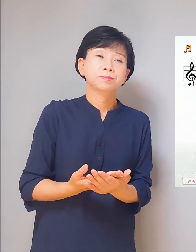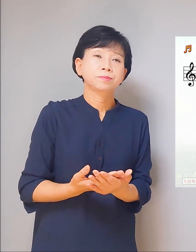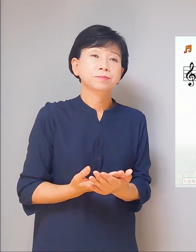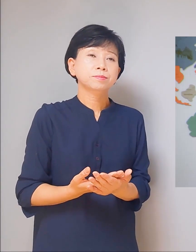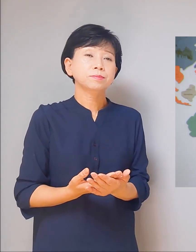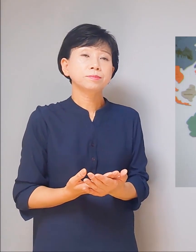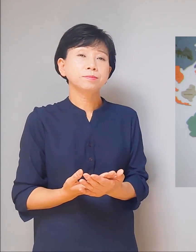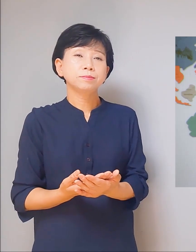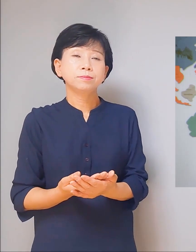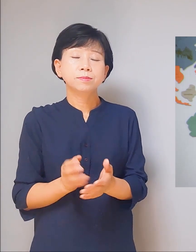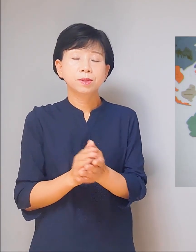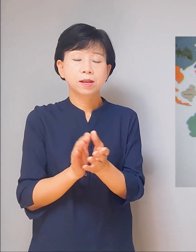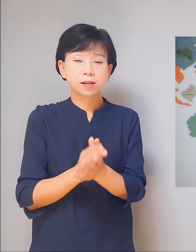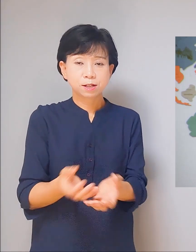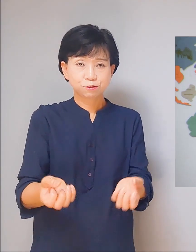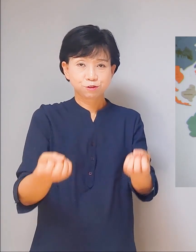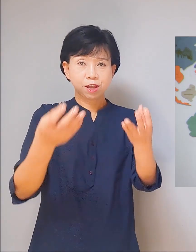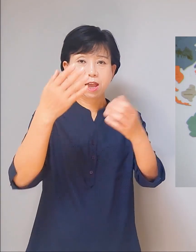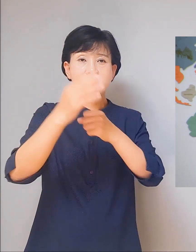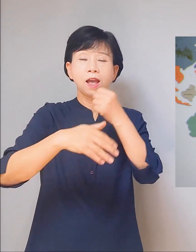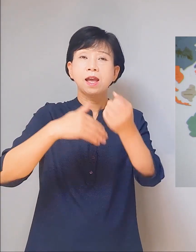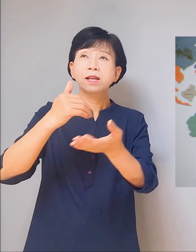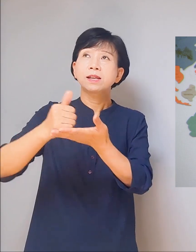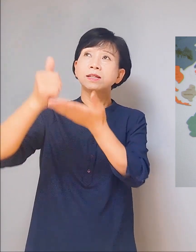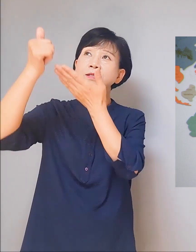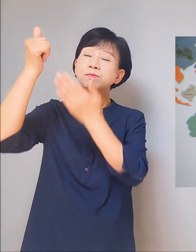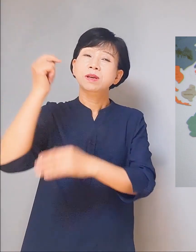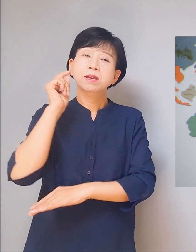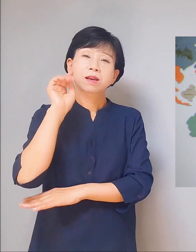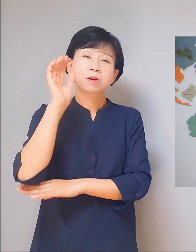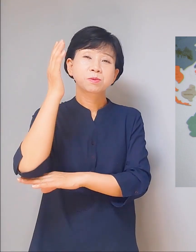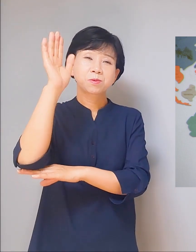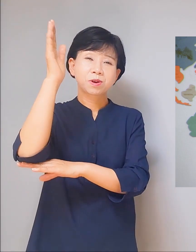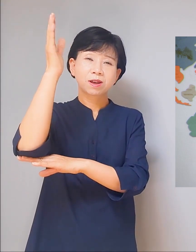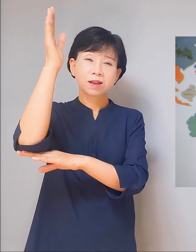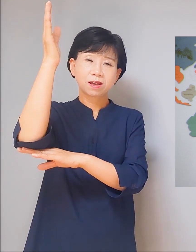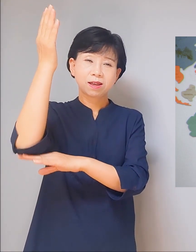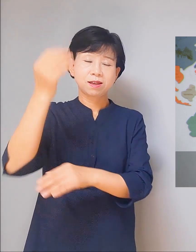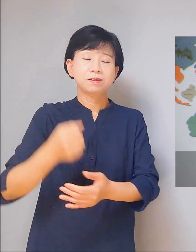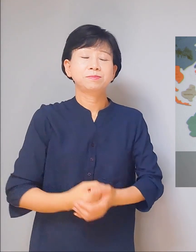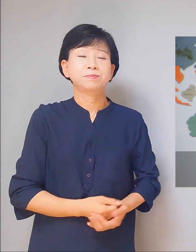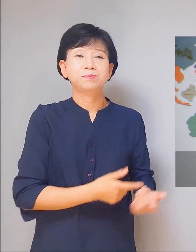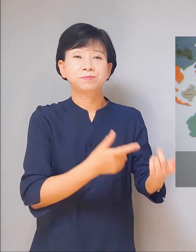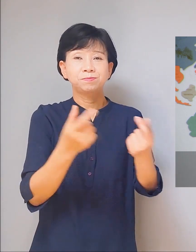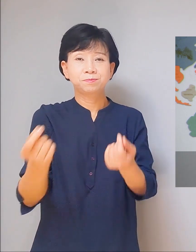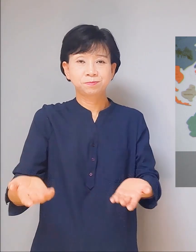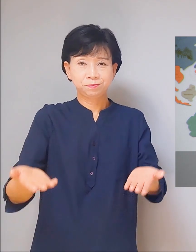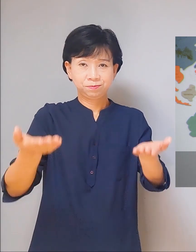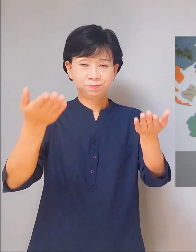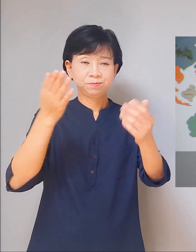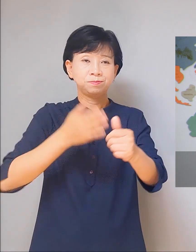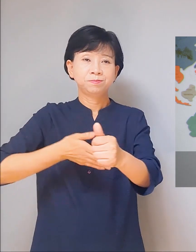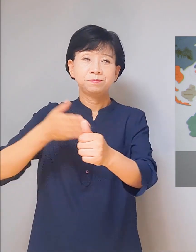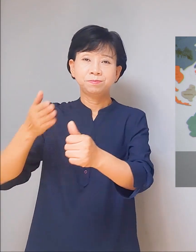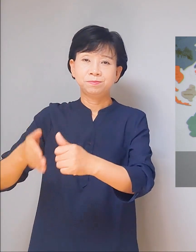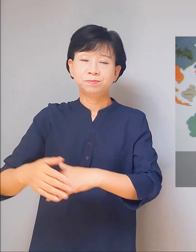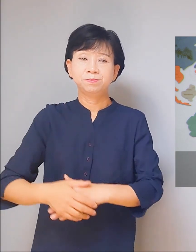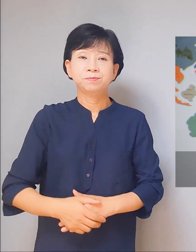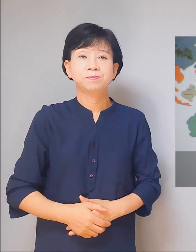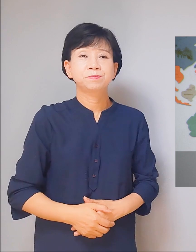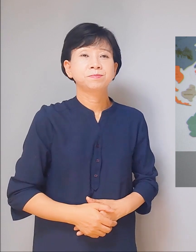하소서. 할렐루야. 우리 하나님께 영광, 하나님께 영광입니다. 우리 다 일어나시겠습니다.